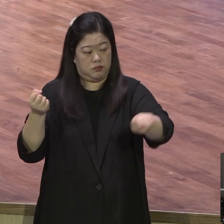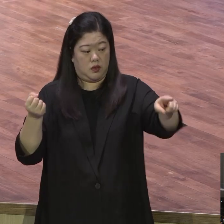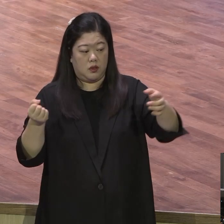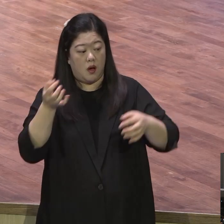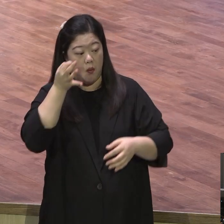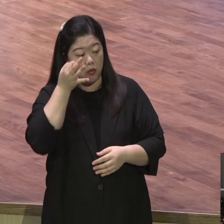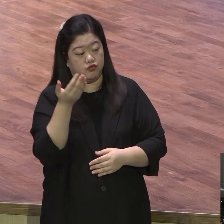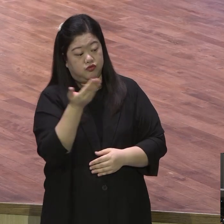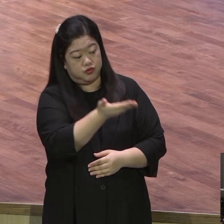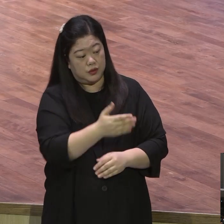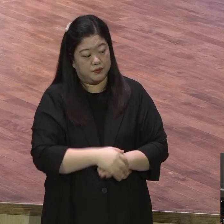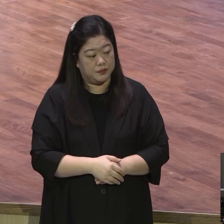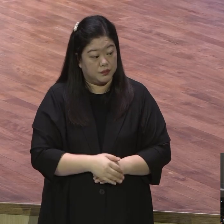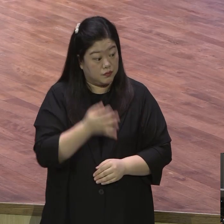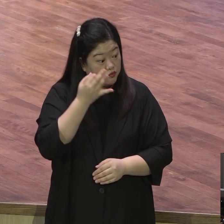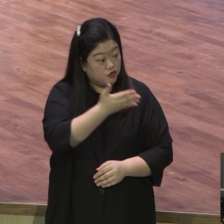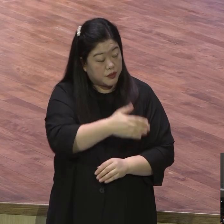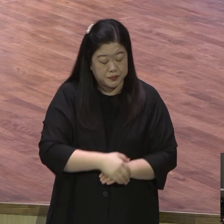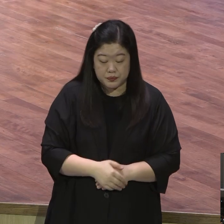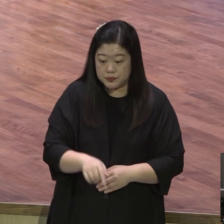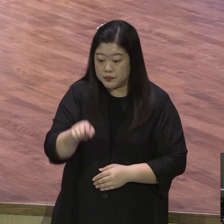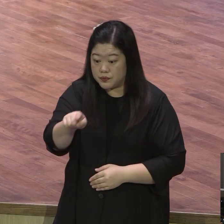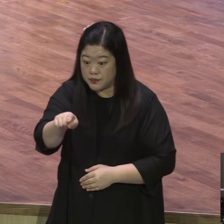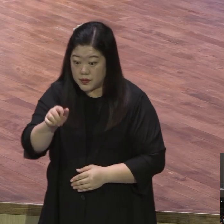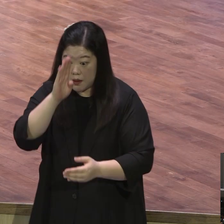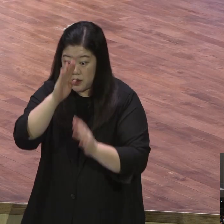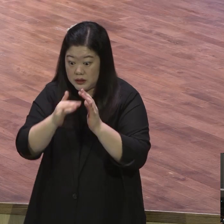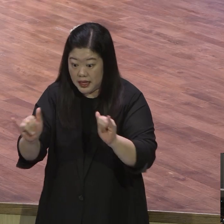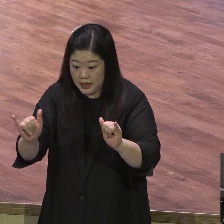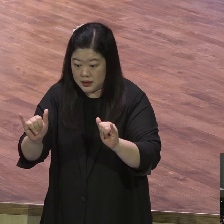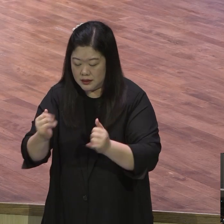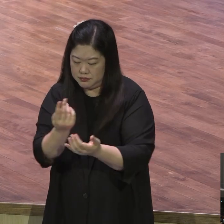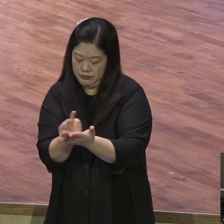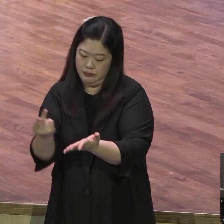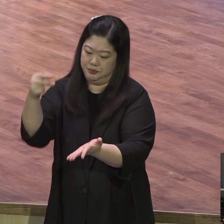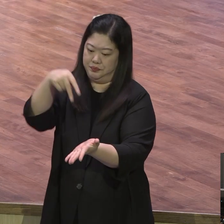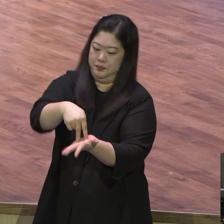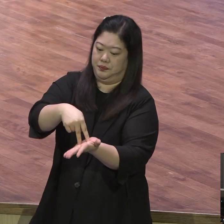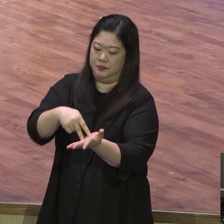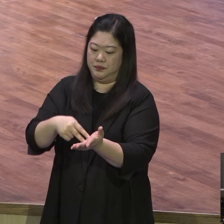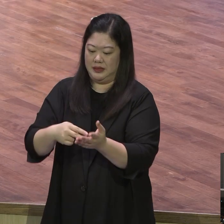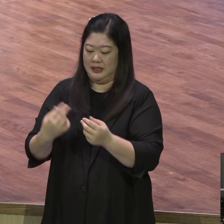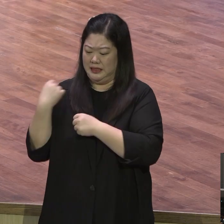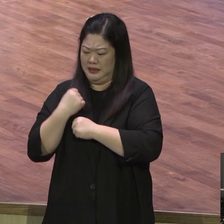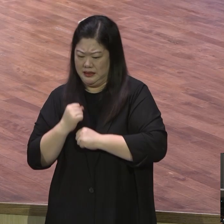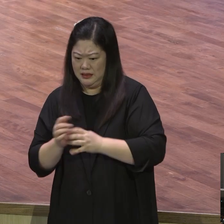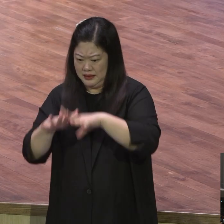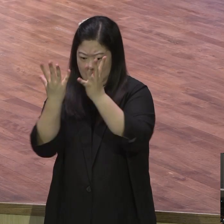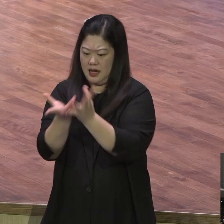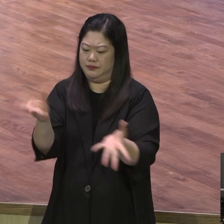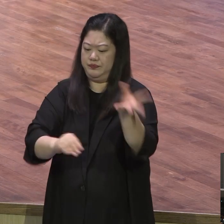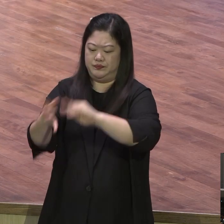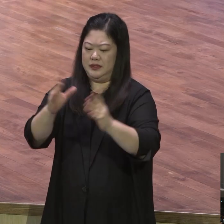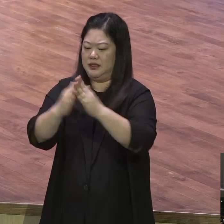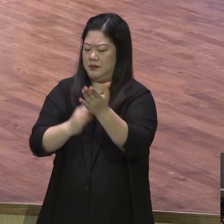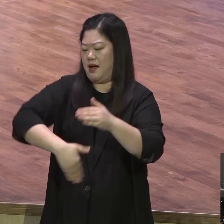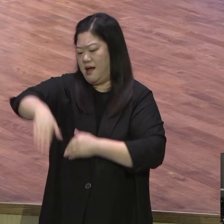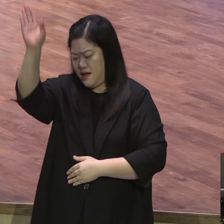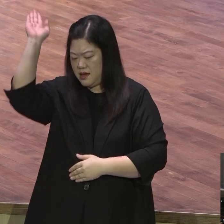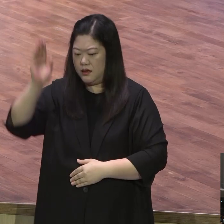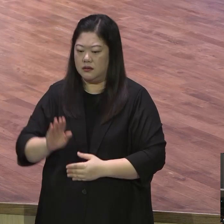중근병자에게 말씀하시되 일어나 내 침상을 가지고 집으로 가라 하시니 그가 일어나 집으로 돌아가거늘